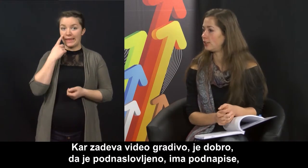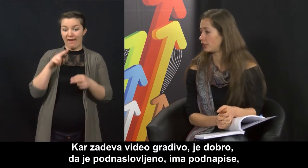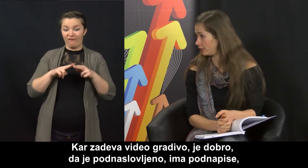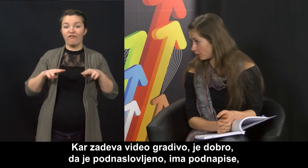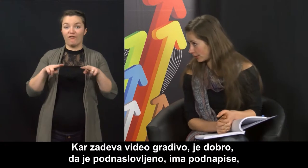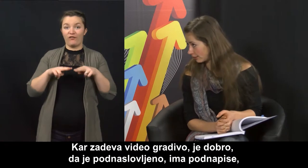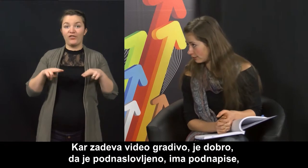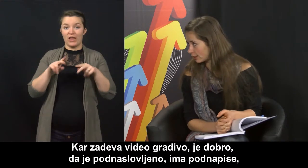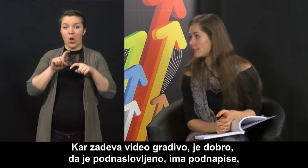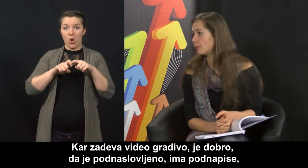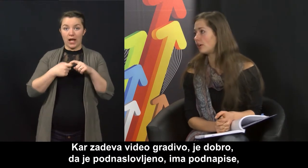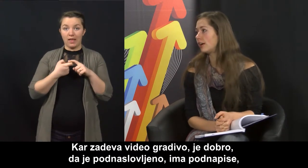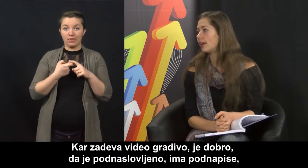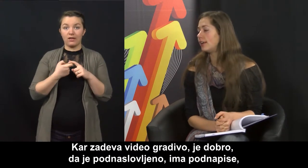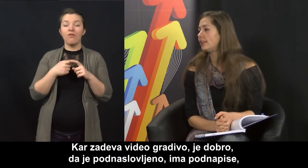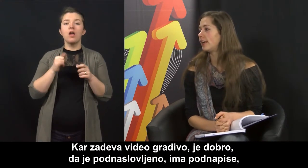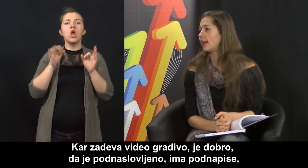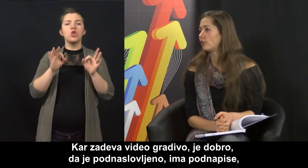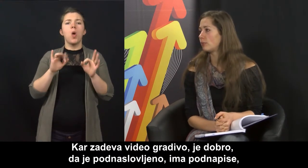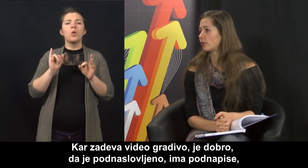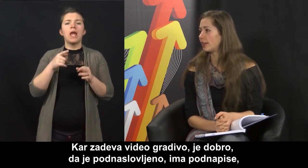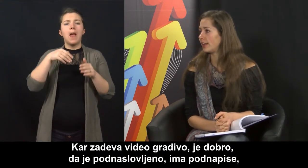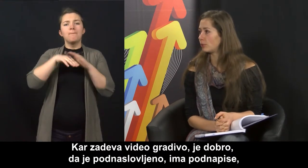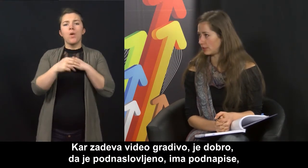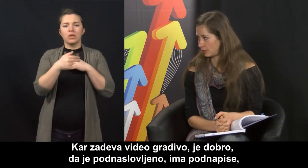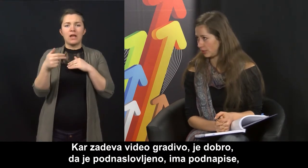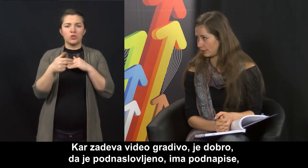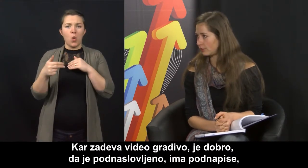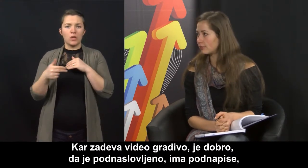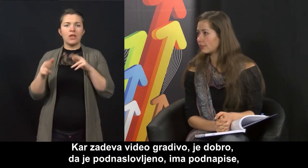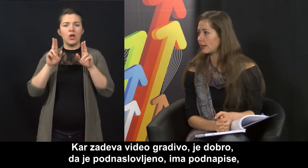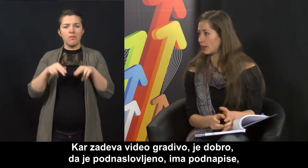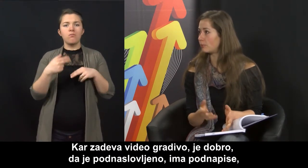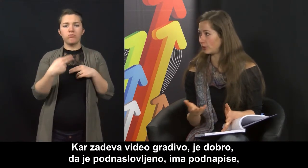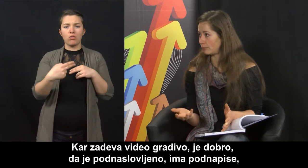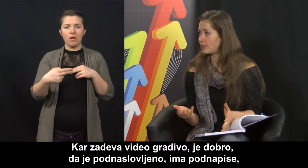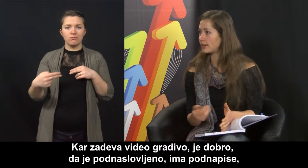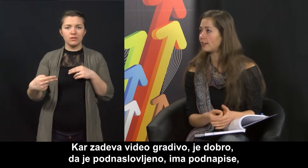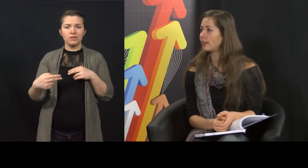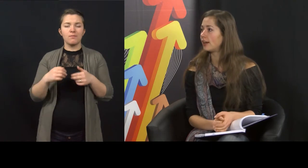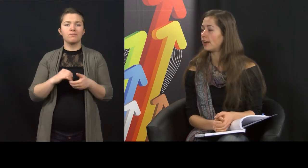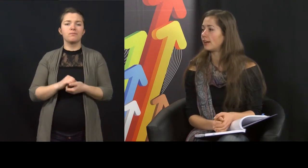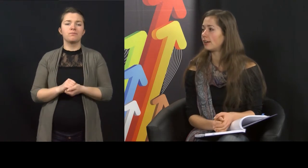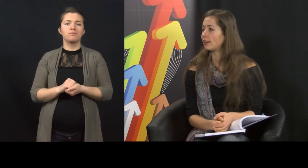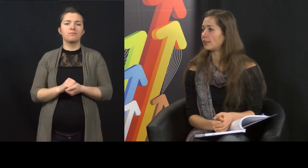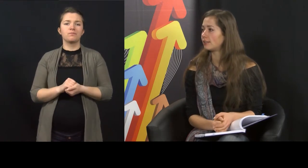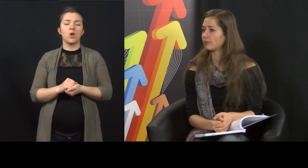Kar se tiče videogradiva, recimo, je dobro, da je podnaslovljeno, da ima podnapise,